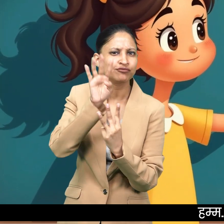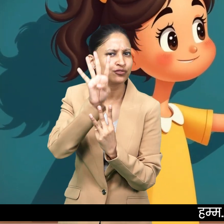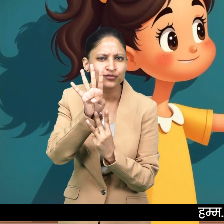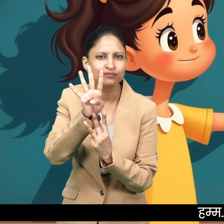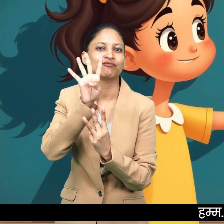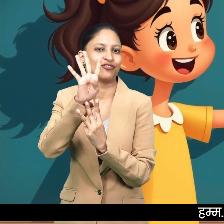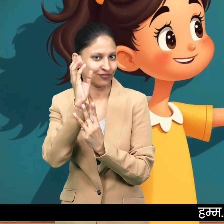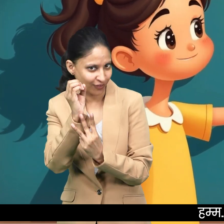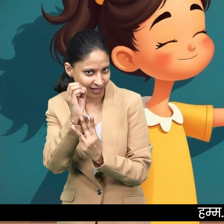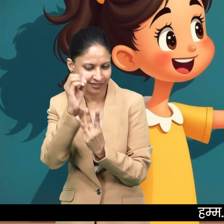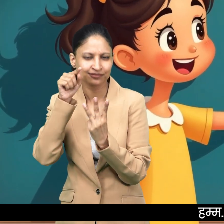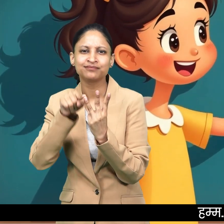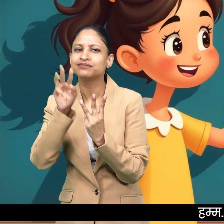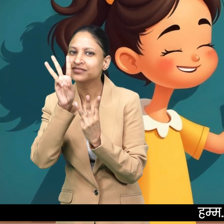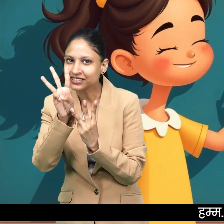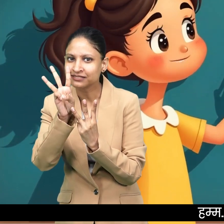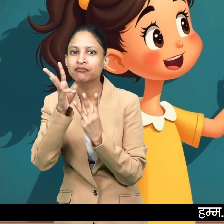200 अधिक 40 अधिक 3.